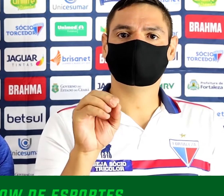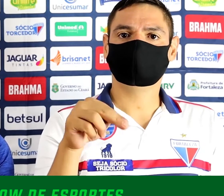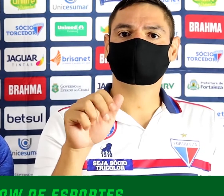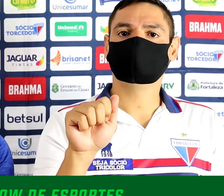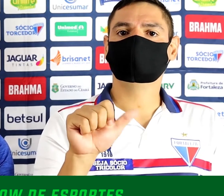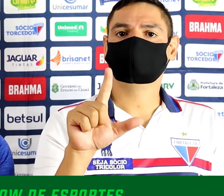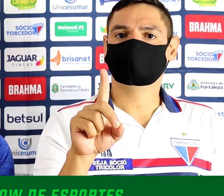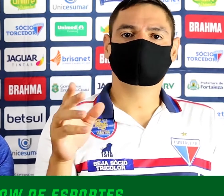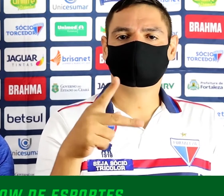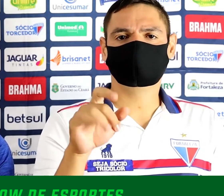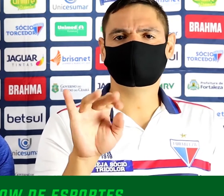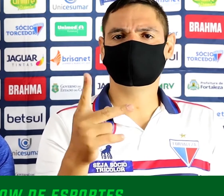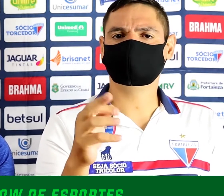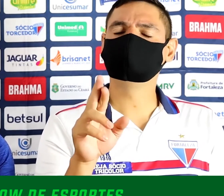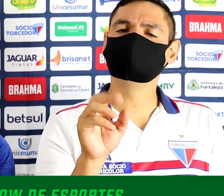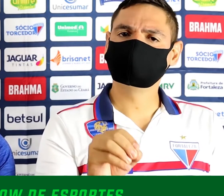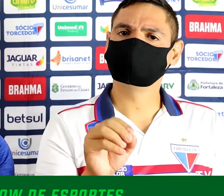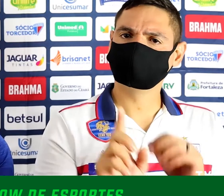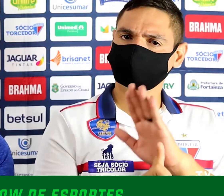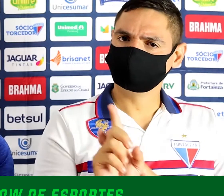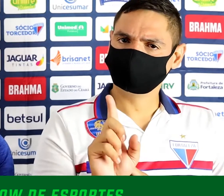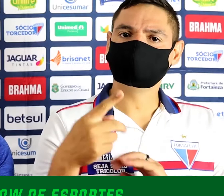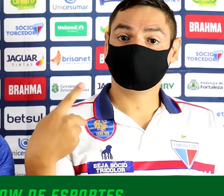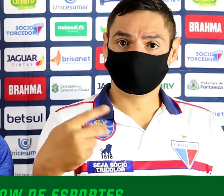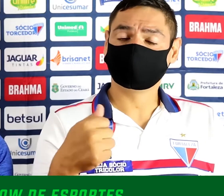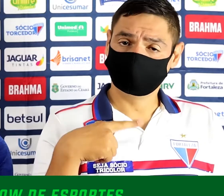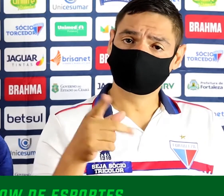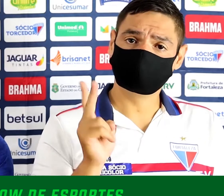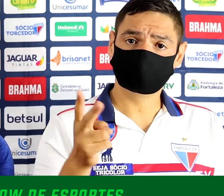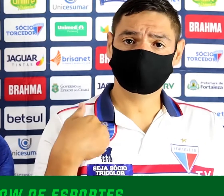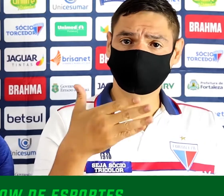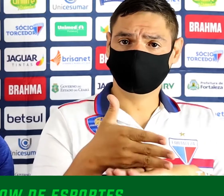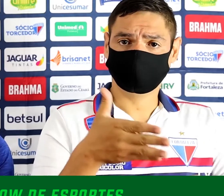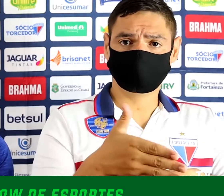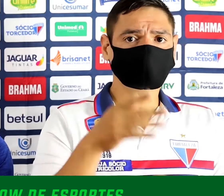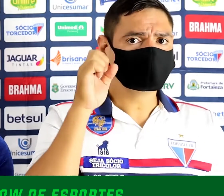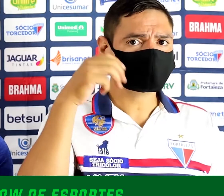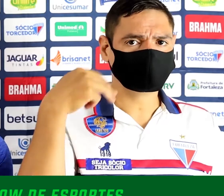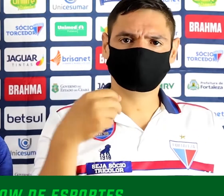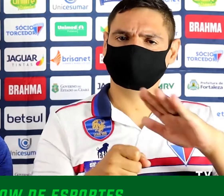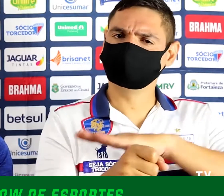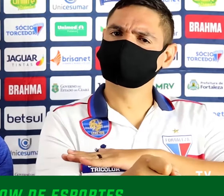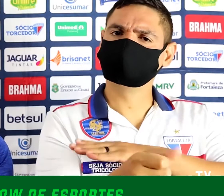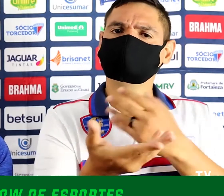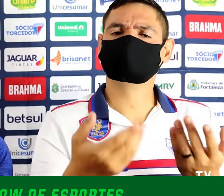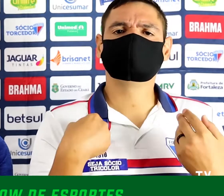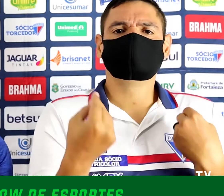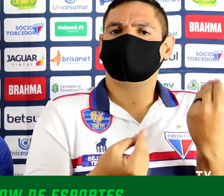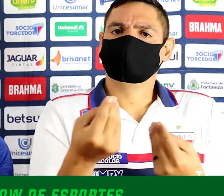Santana FM. Robson, você tem sempre sido utilizado pelo técnico Anderson Moreira, e aí ele pergunta como